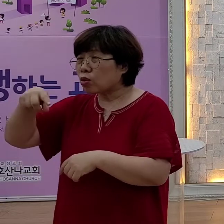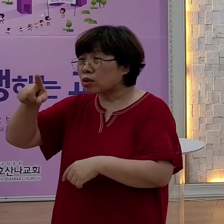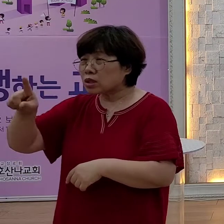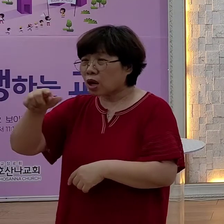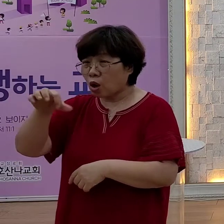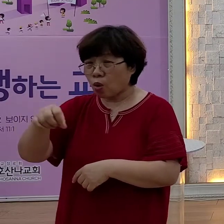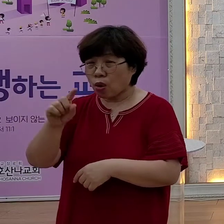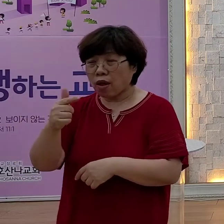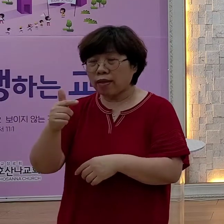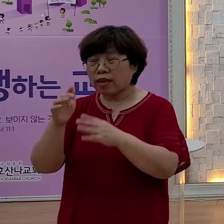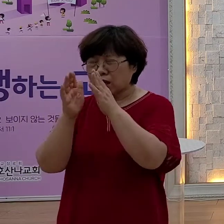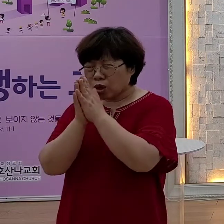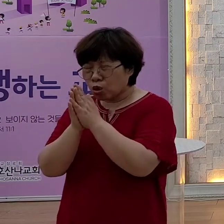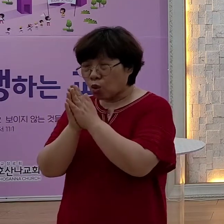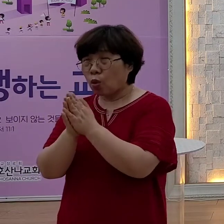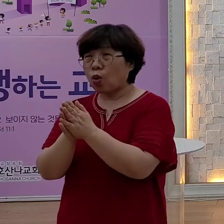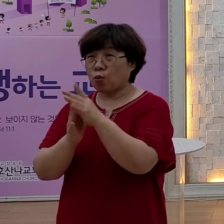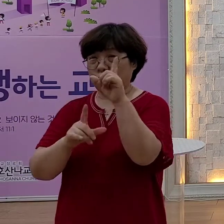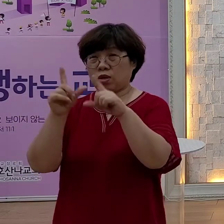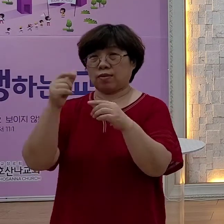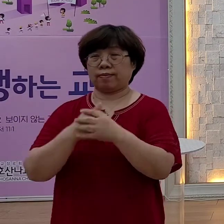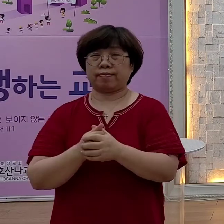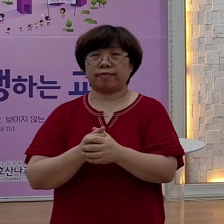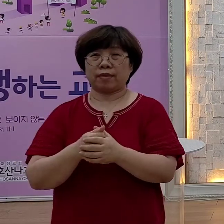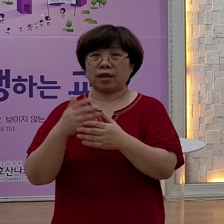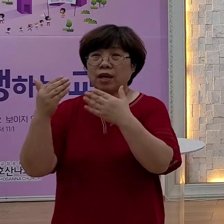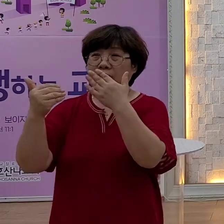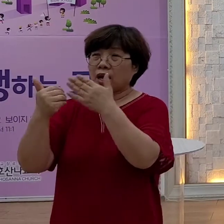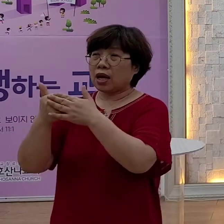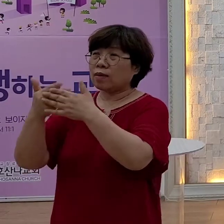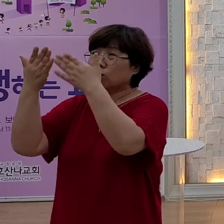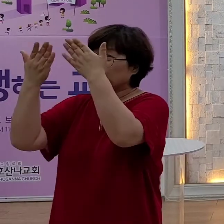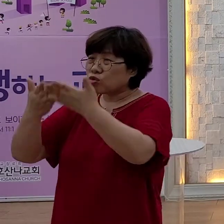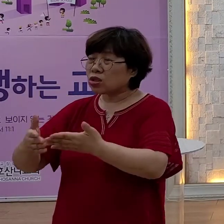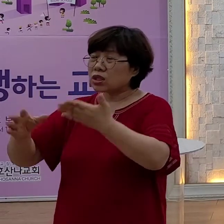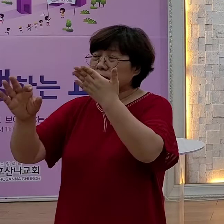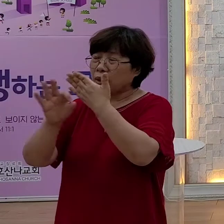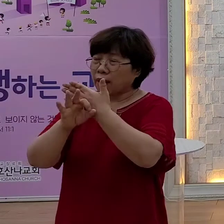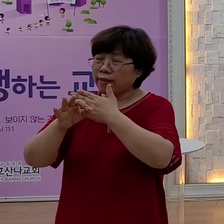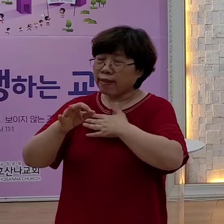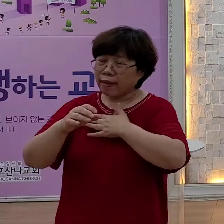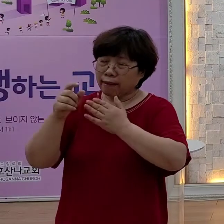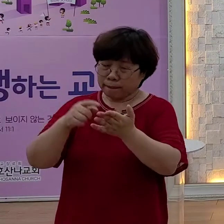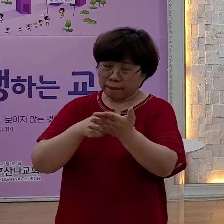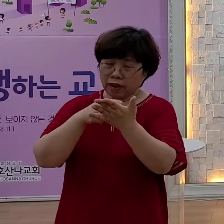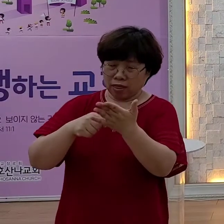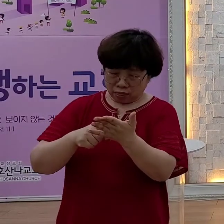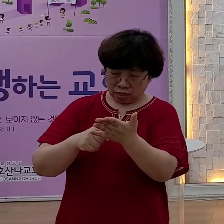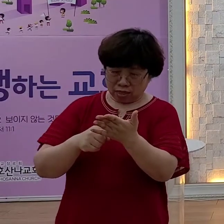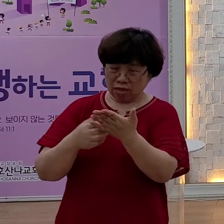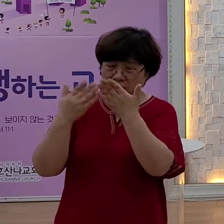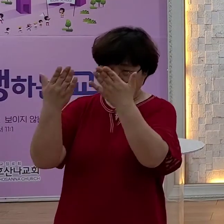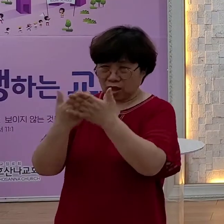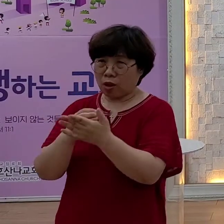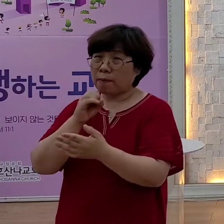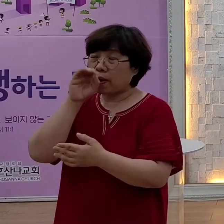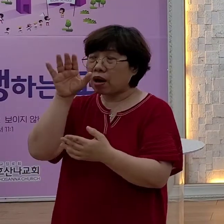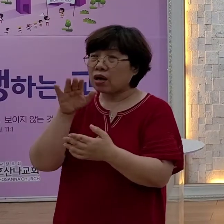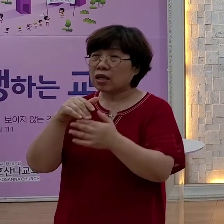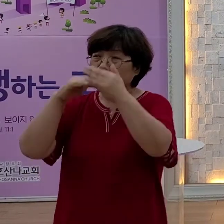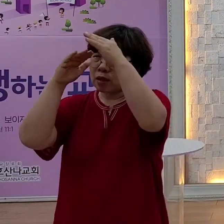자, 그러니까 하나님 만약에 이렇게 해주시면 제가 어떻게 하겠습니다. 이제 이런 것을 서원기도라고 하는데 이